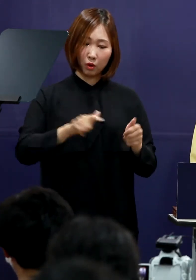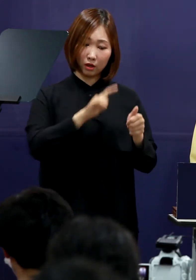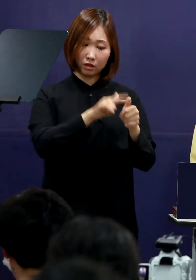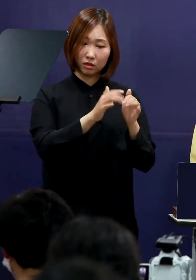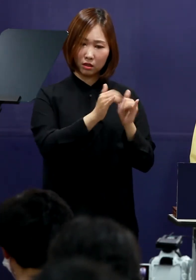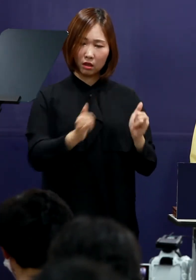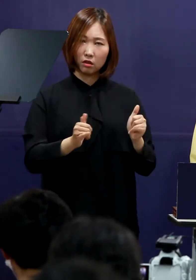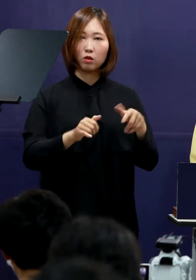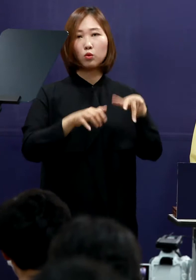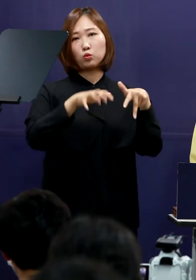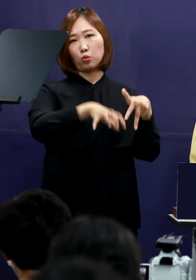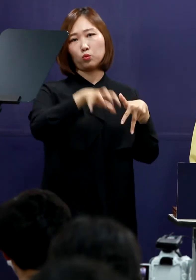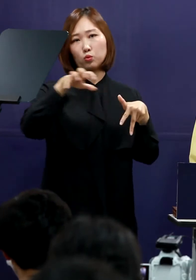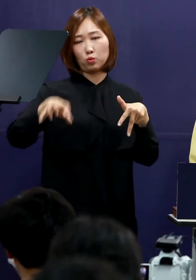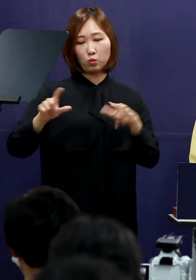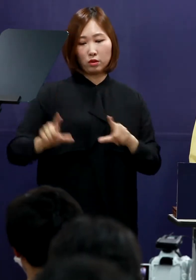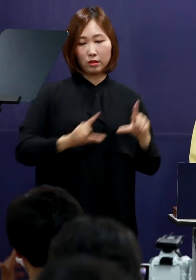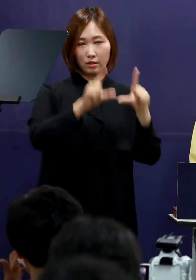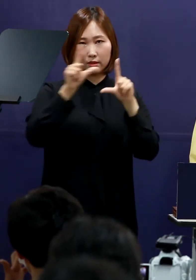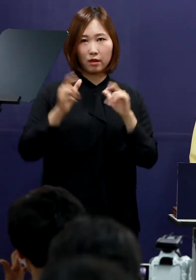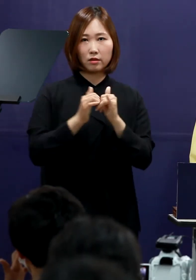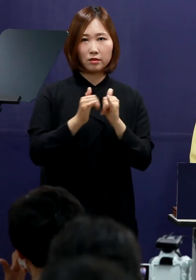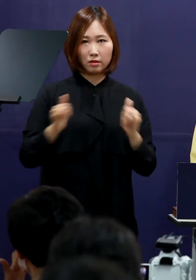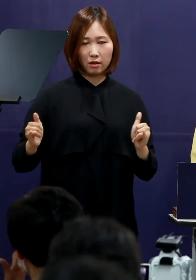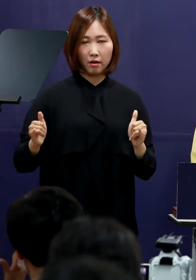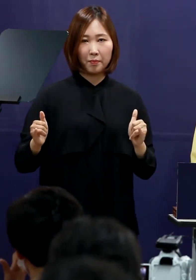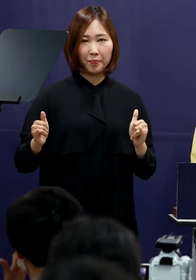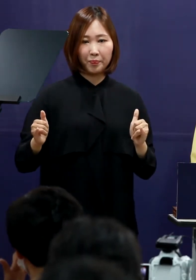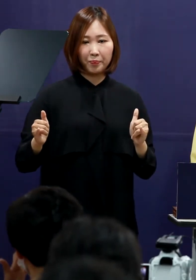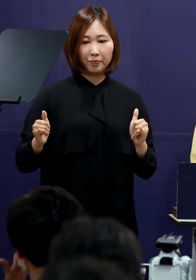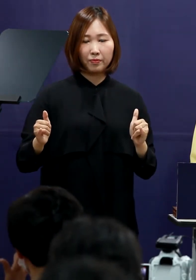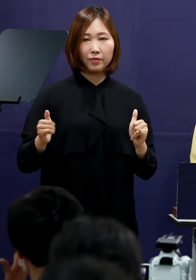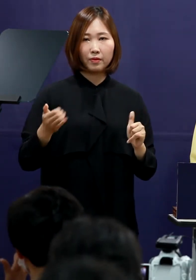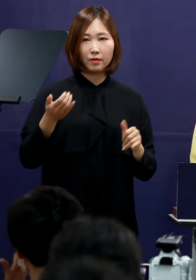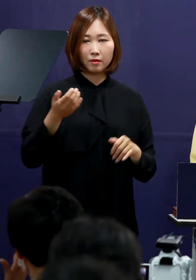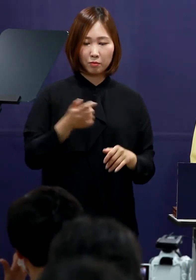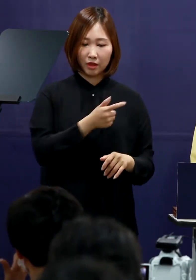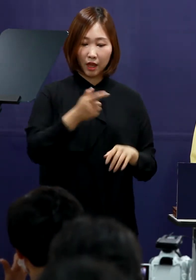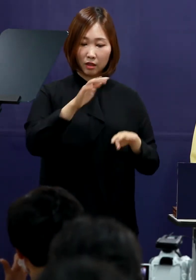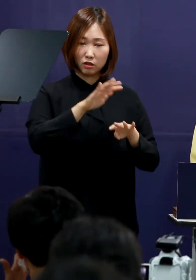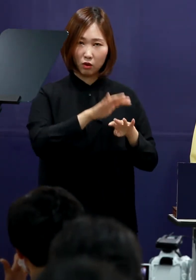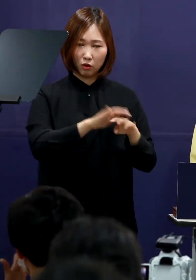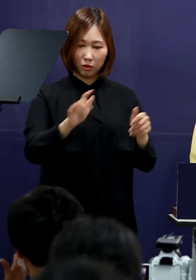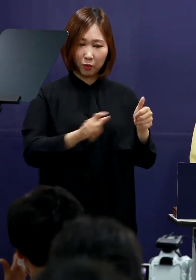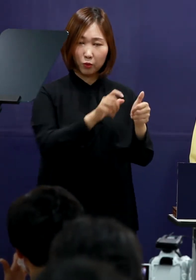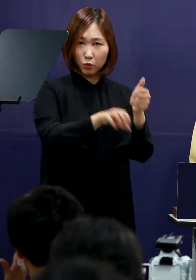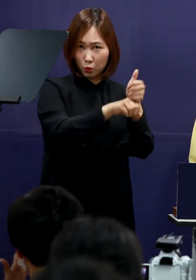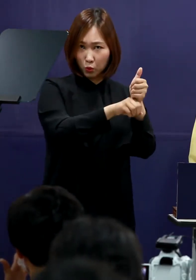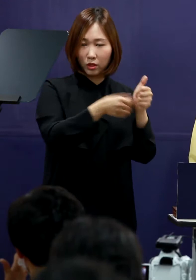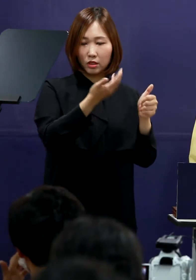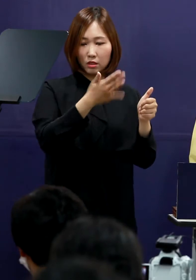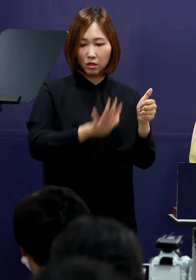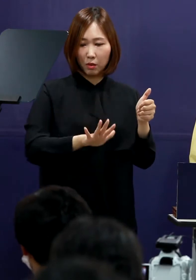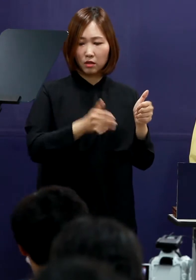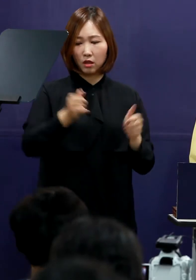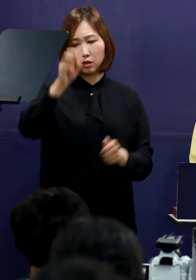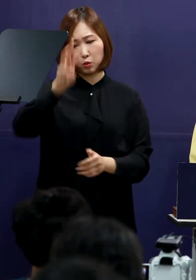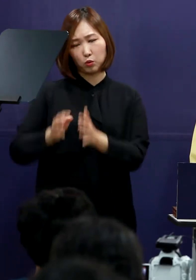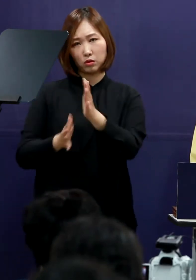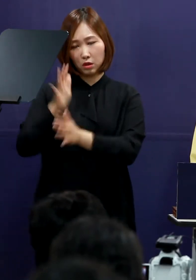우리시 종촌동에 거주하고 있기 때문에 분류는 대전으로 되어 있지만 우리시 확진자로